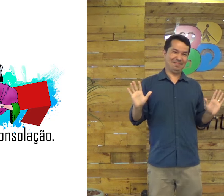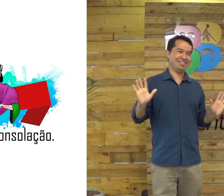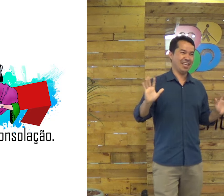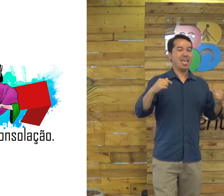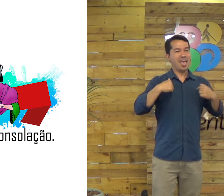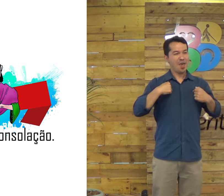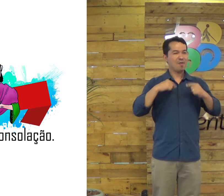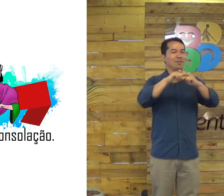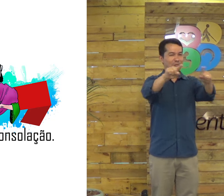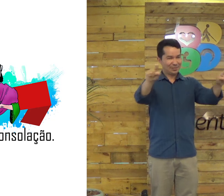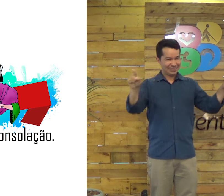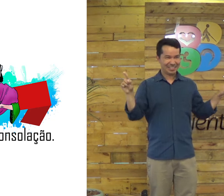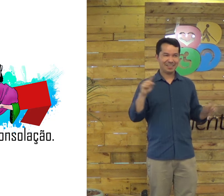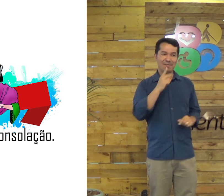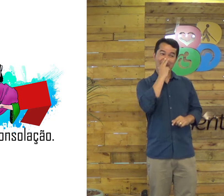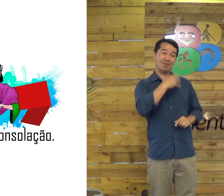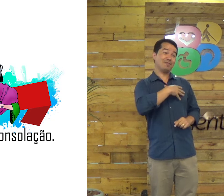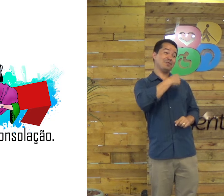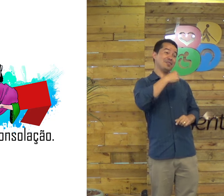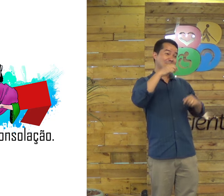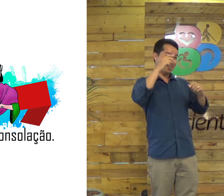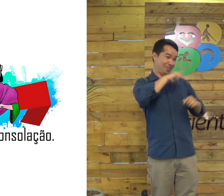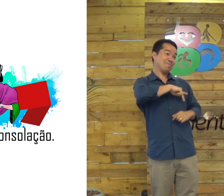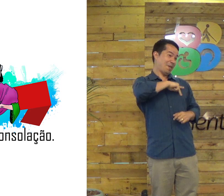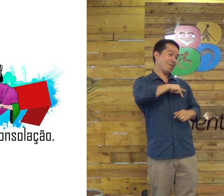Ovelhas. Eu, igual a vocês, como vocês são,